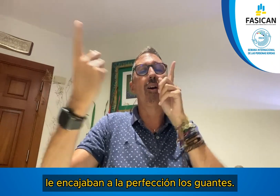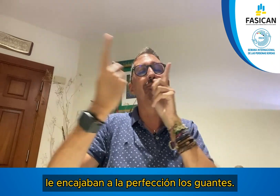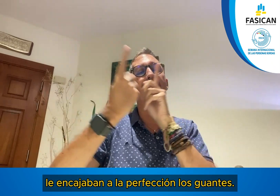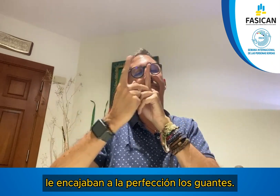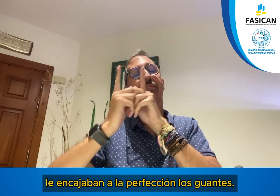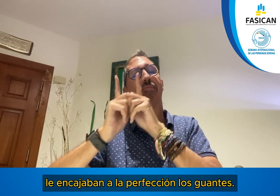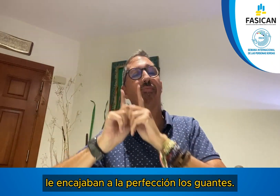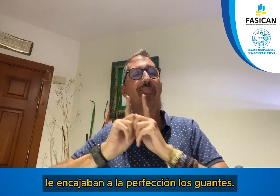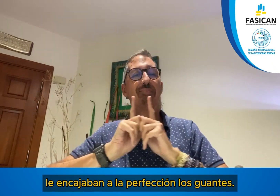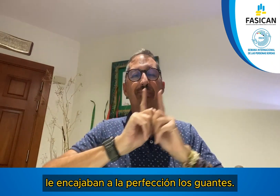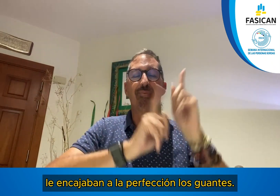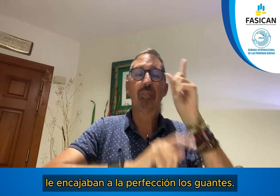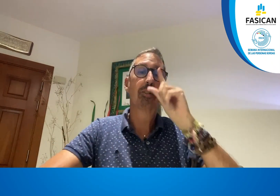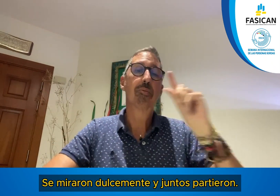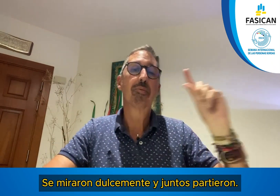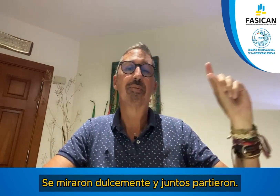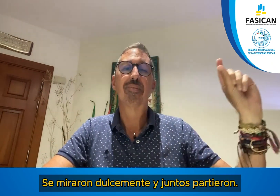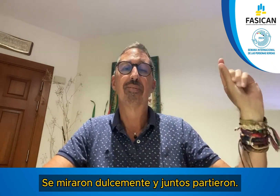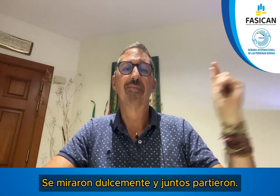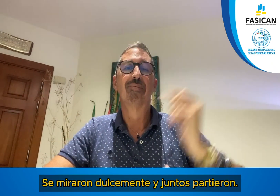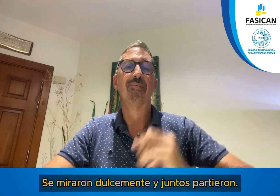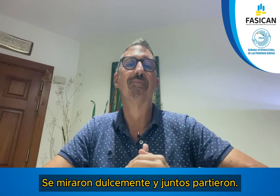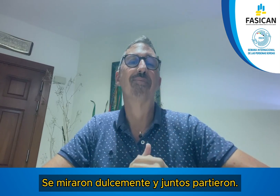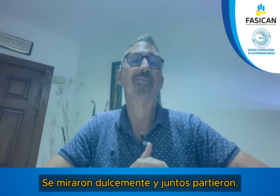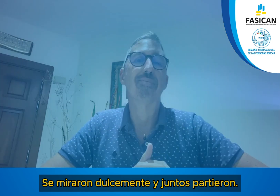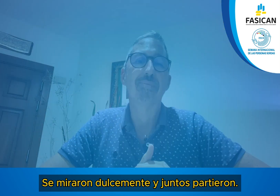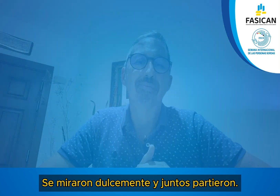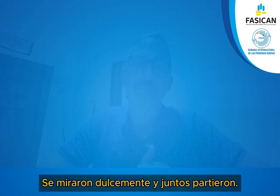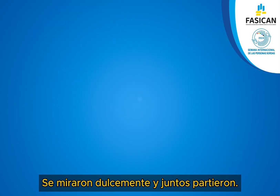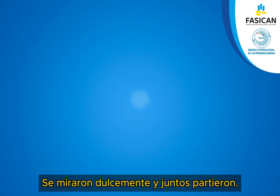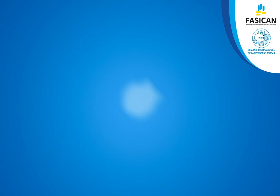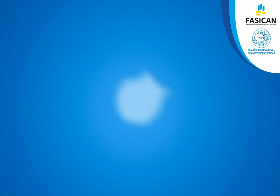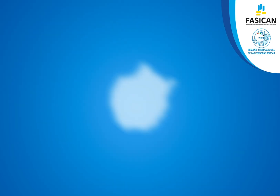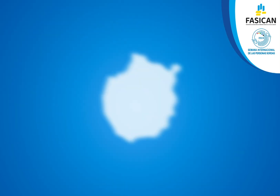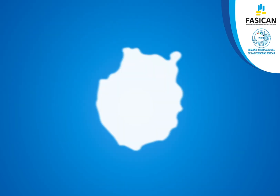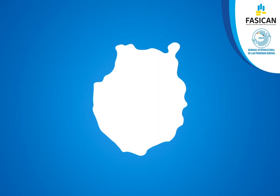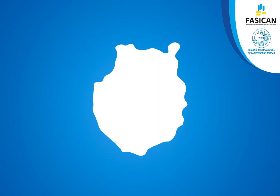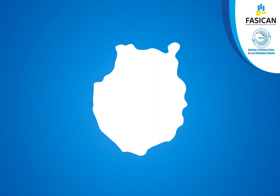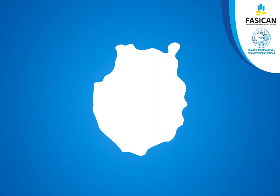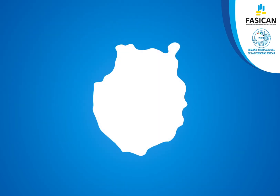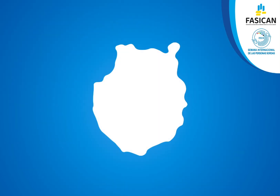a la perfección los guantes. Se miraron dulcemente y juntos partieron.